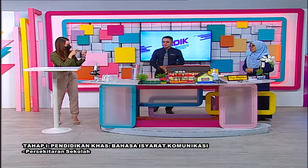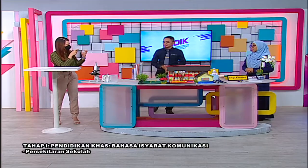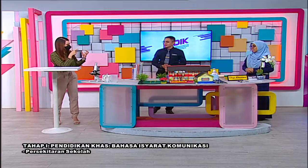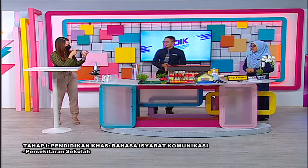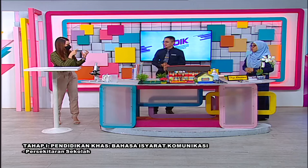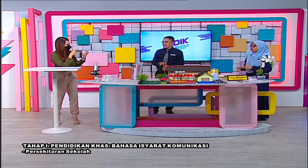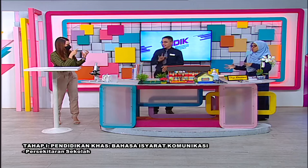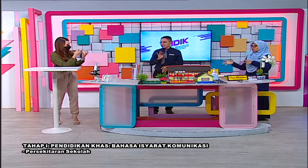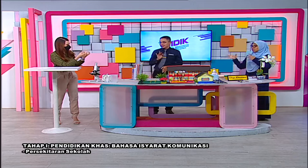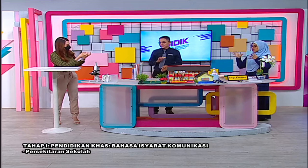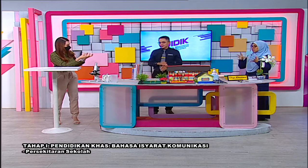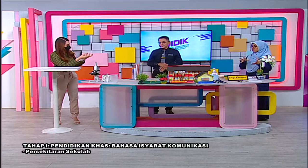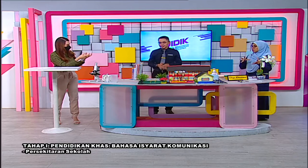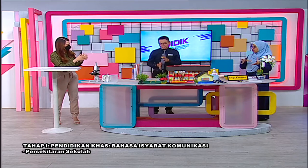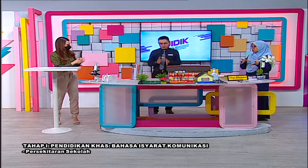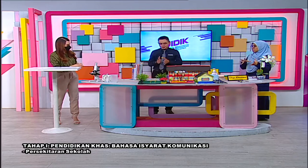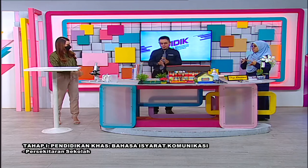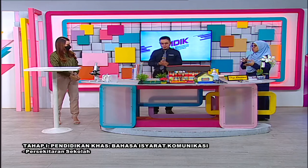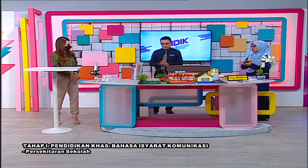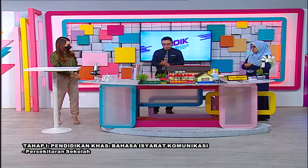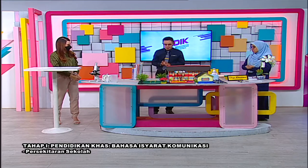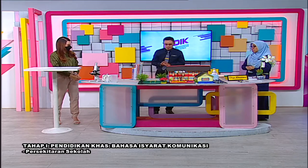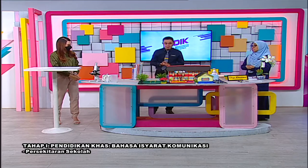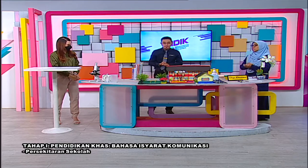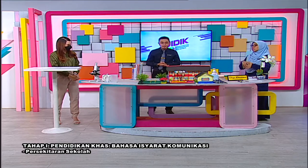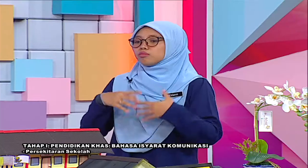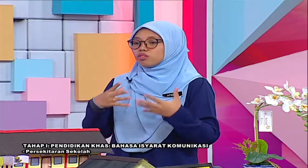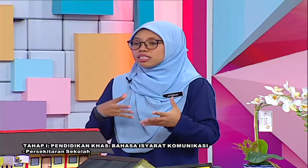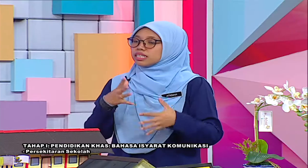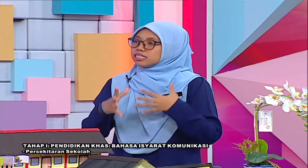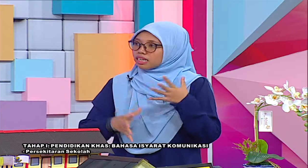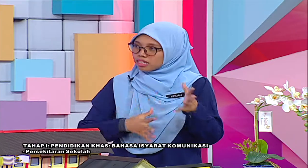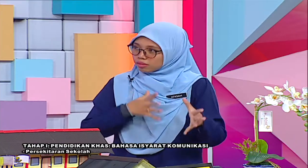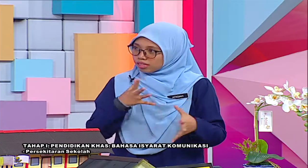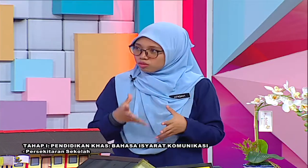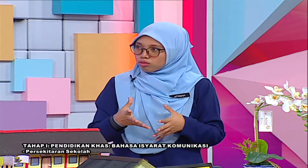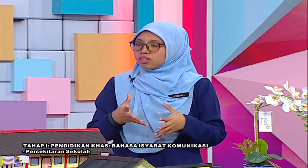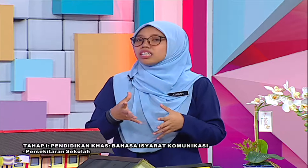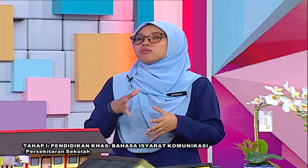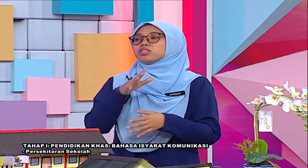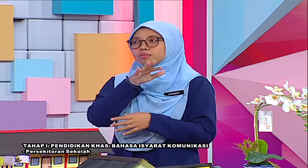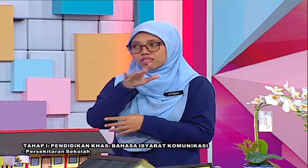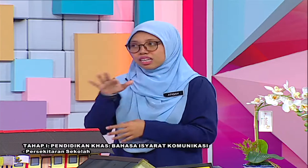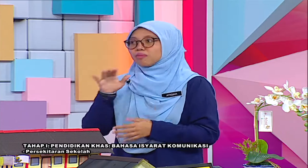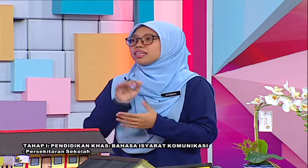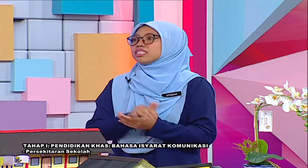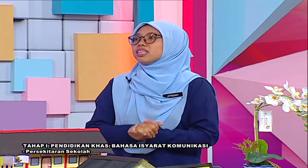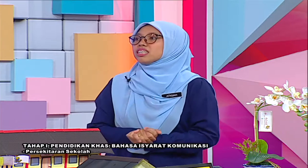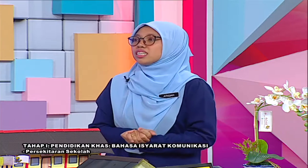betul. Untuk subjek bahasa isyarat komunikasi, kita akan mula dengan isyarat terlebih dahulu, kemudian baru kita akan belajar.